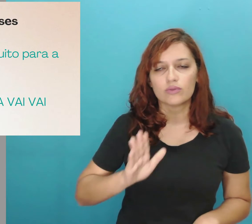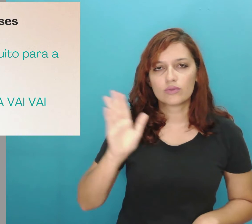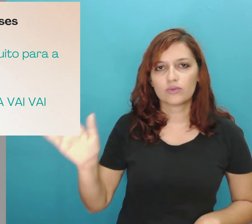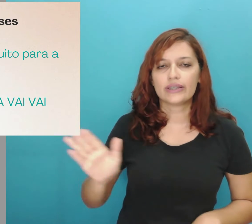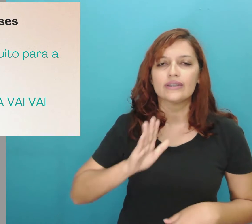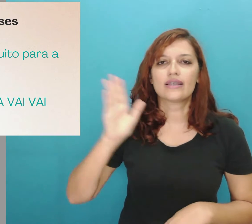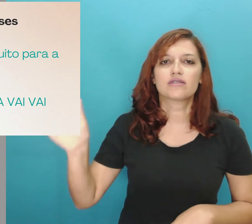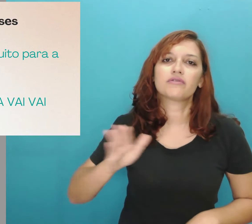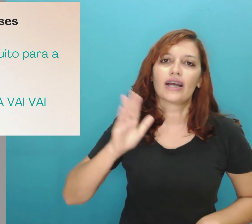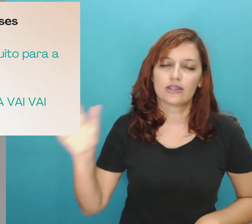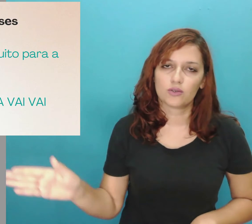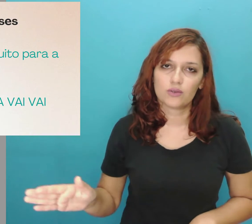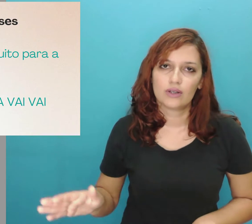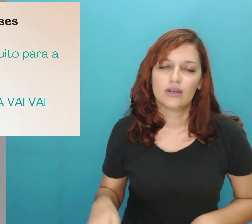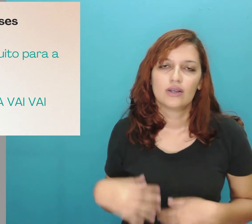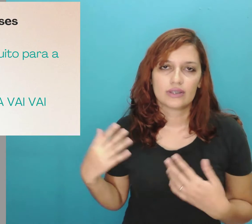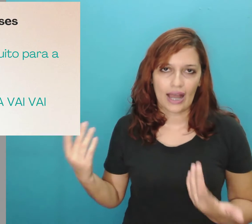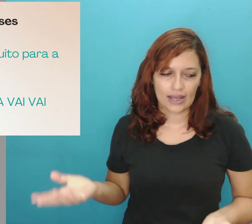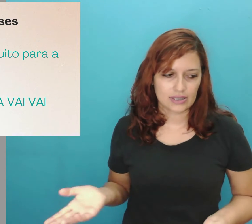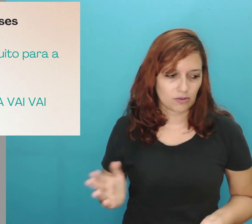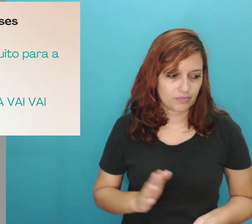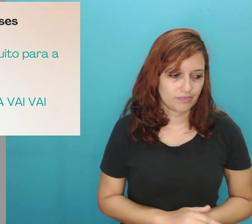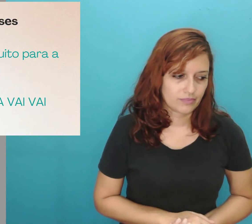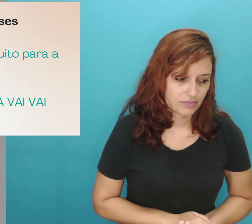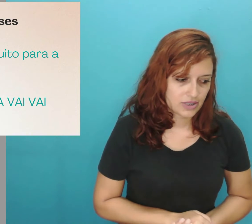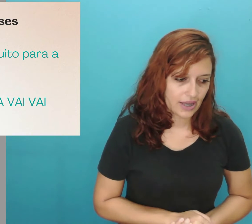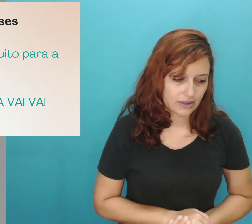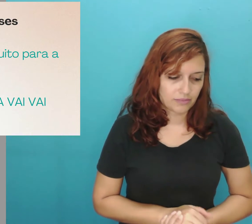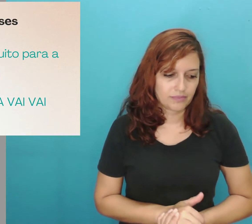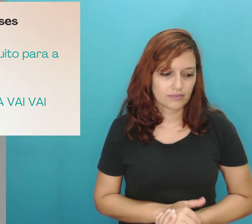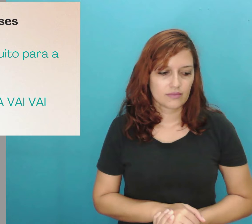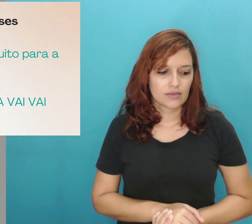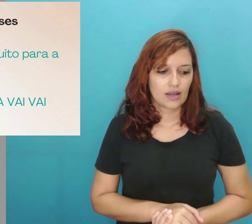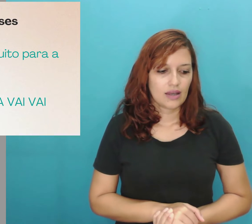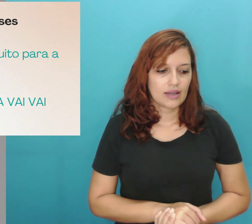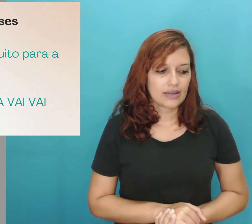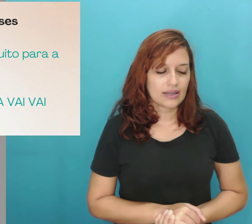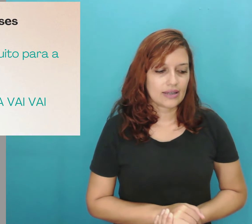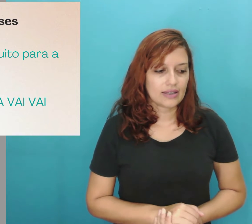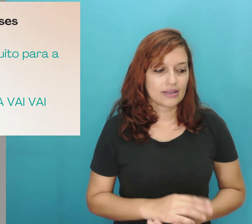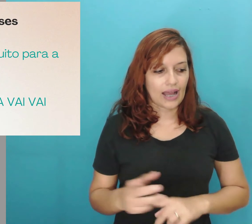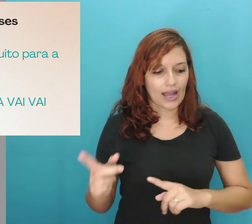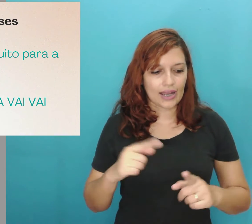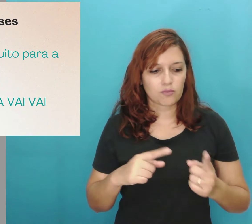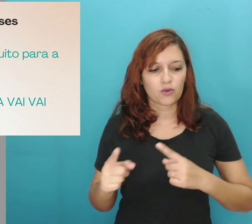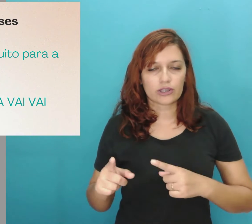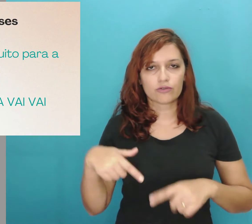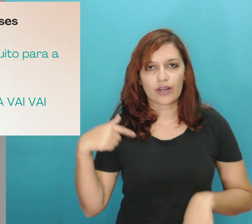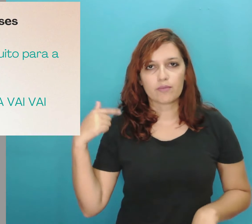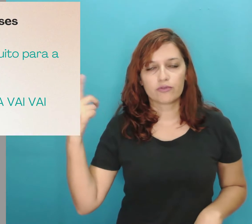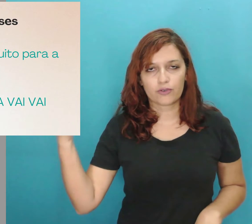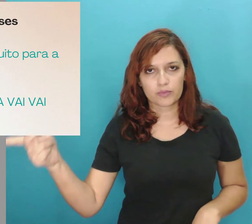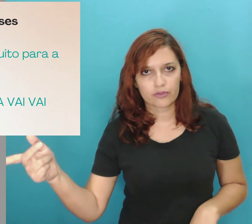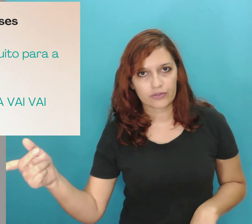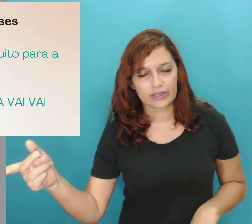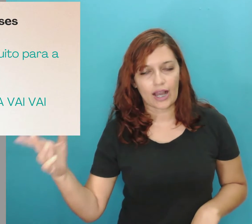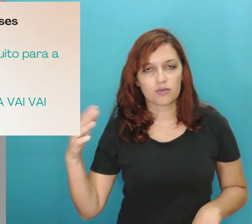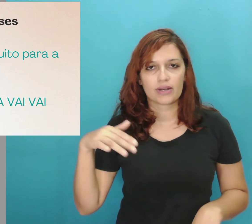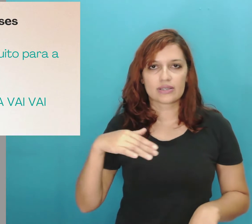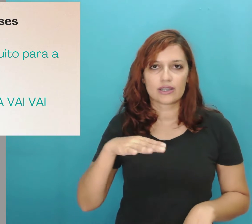o intensificador da ação, certo? E acabou que o verbo foi para o final, mas aí eu tô